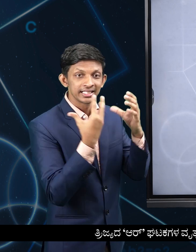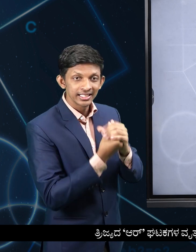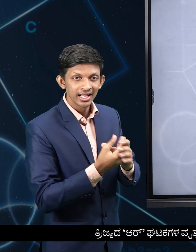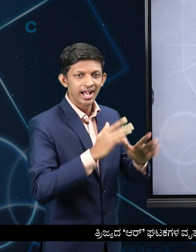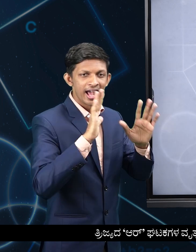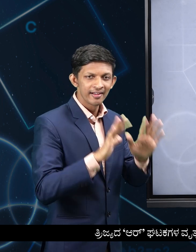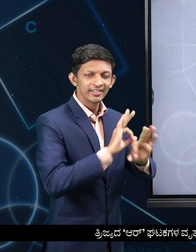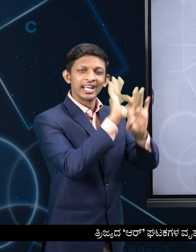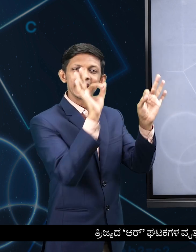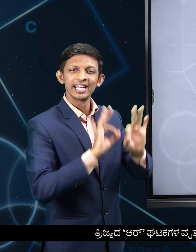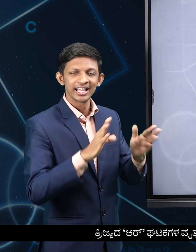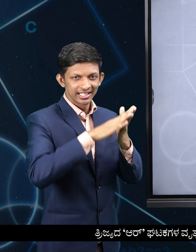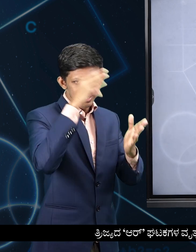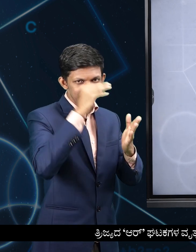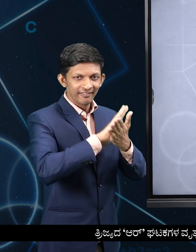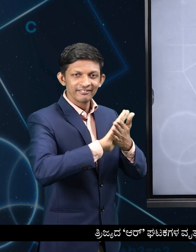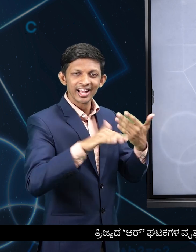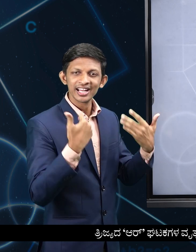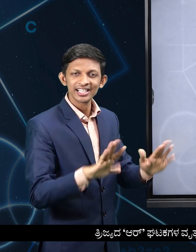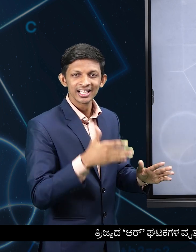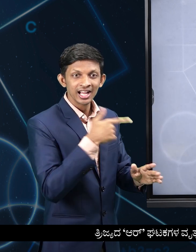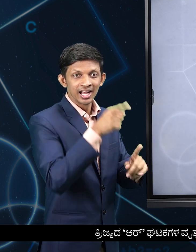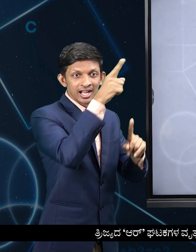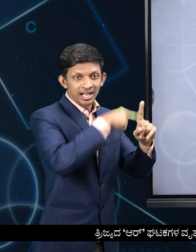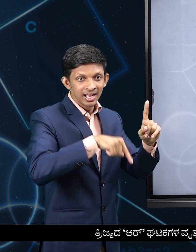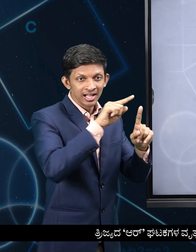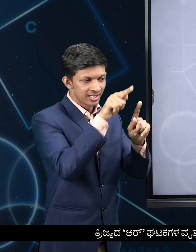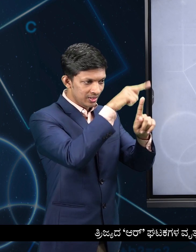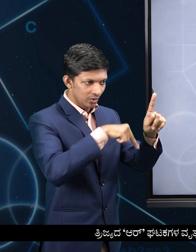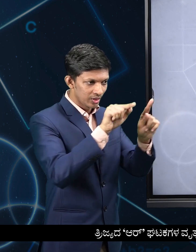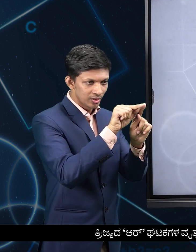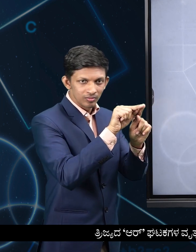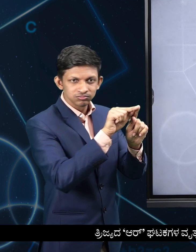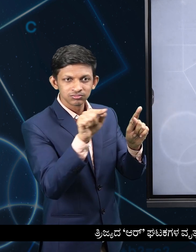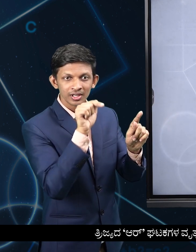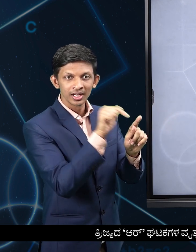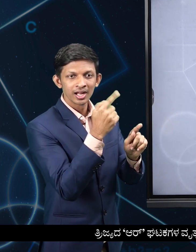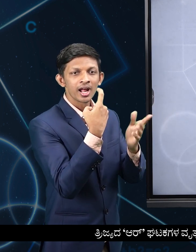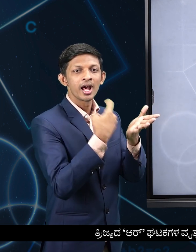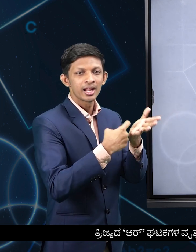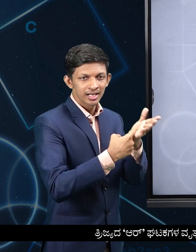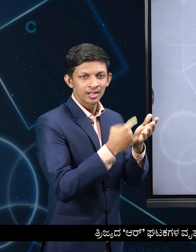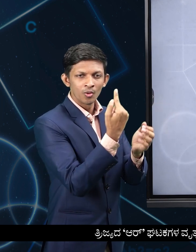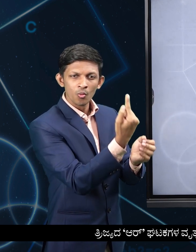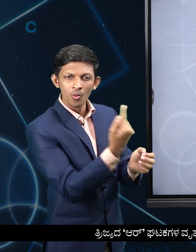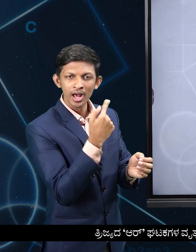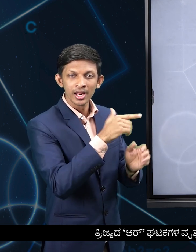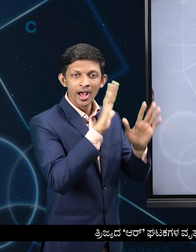ತ್ರಿಜ್ಯದ AR ಘಟಕಗಳ ವೃತ್ತವು ಕೇಂದ್ರ ಕೋನ 360 ಡಿಗ್ರಿ ಎಂದು ನಾವು ಈಗಾಗಲೇ